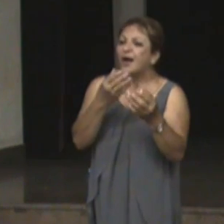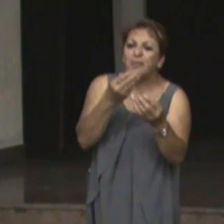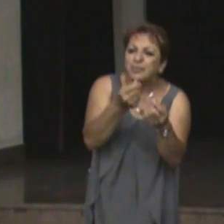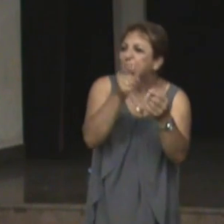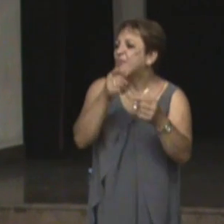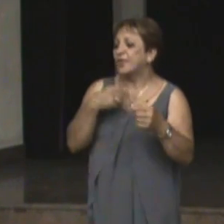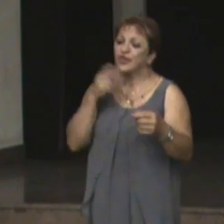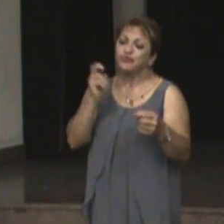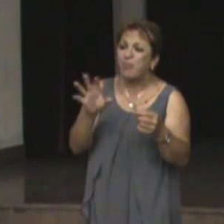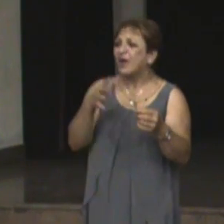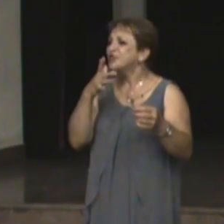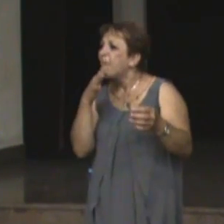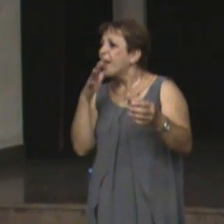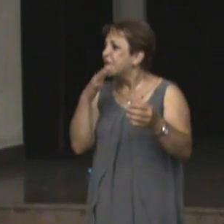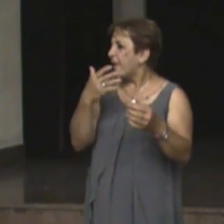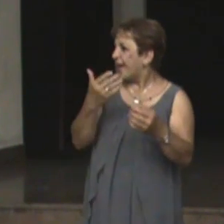Հոգևոր մեր կյանքի համար